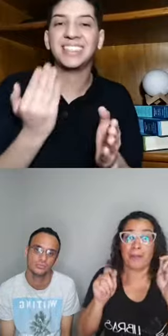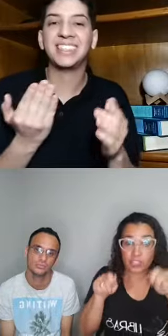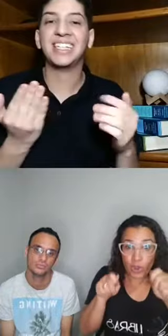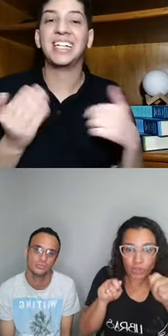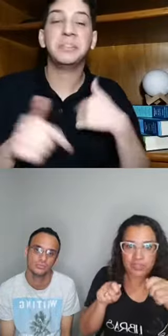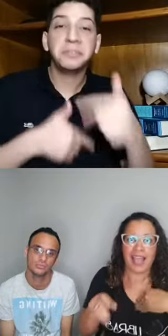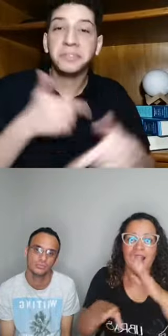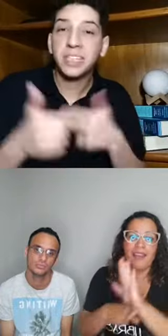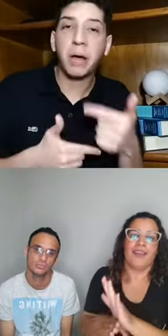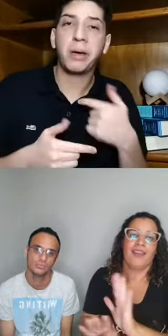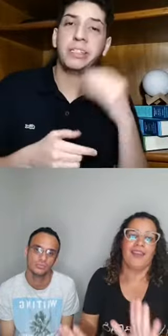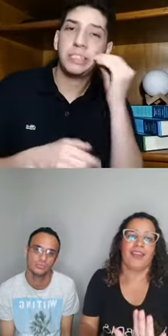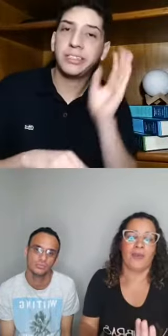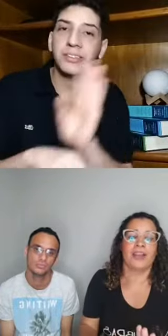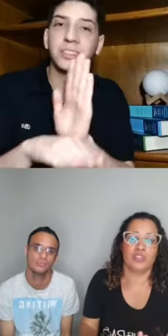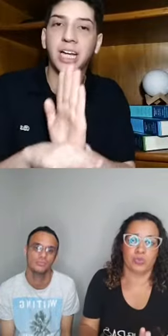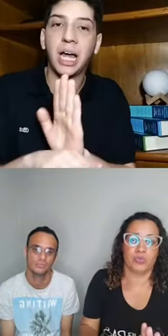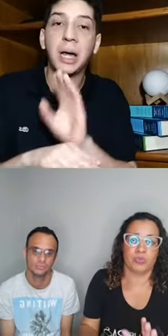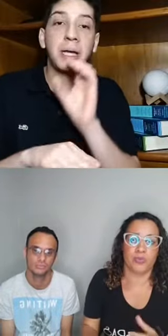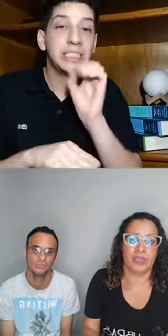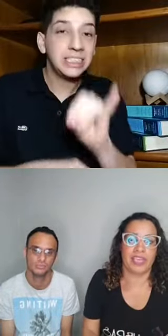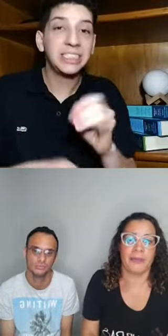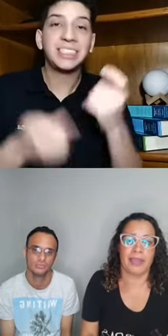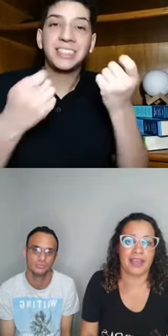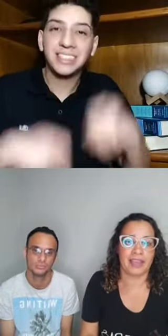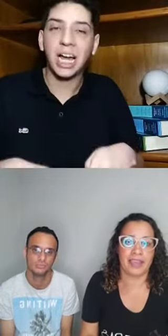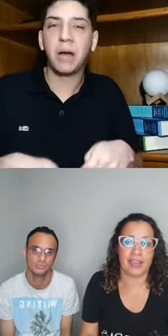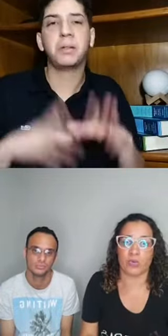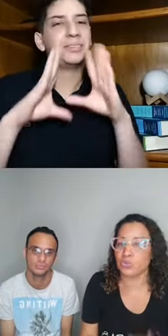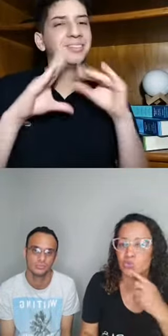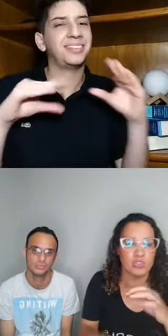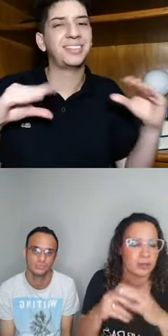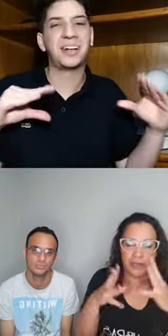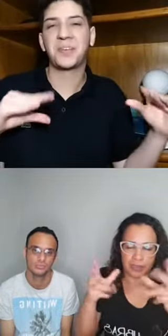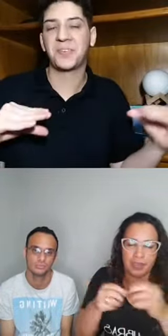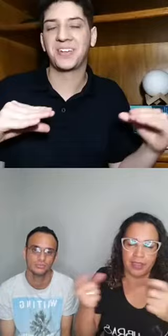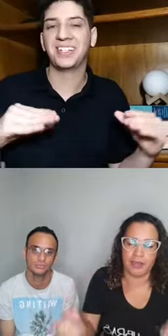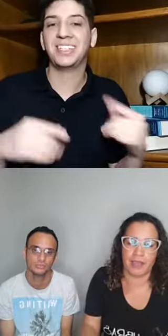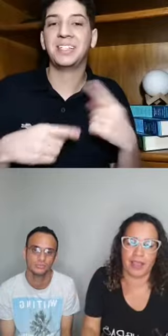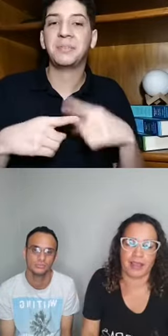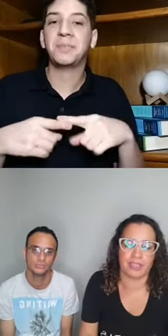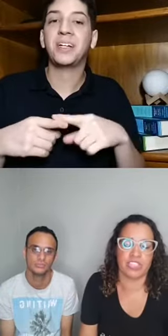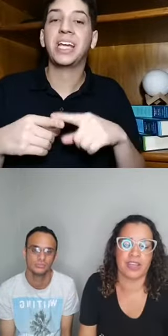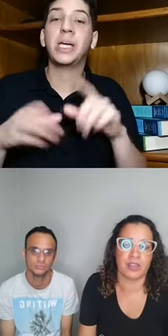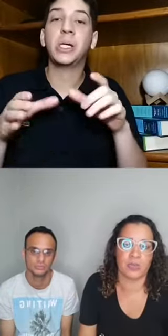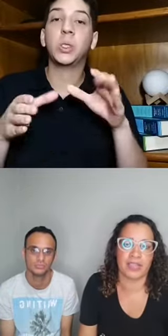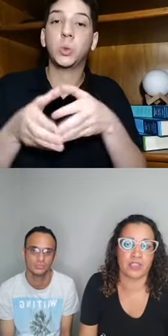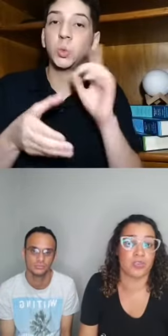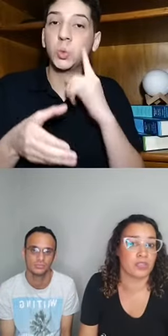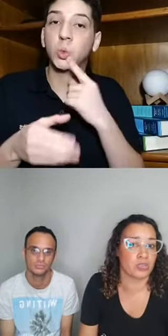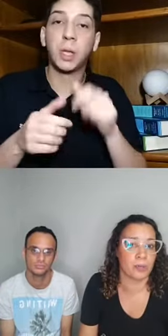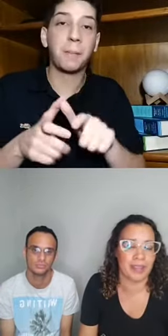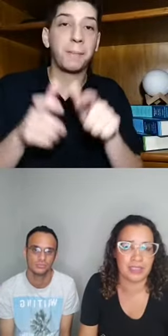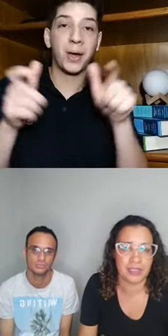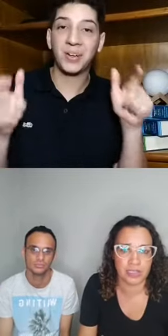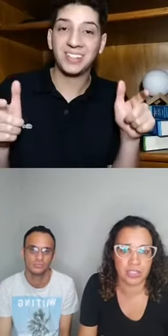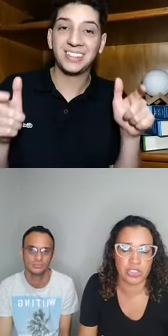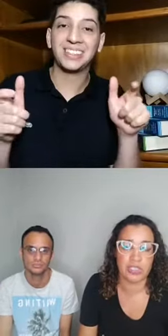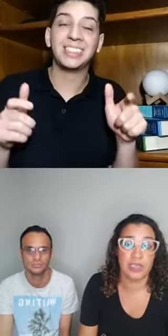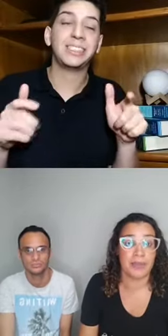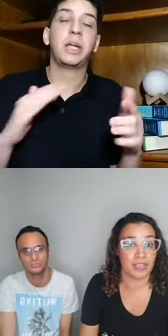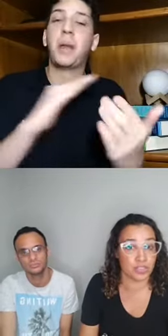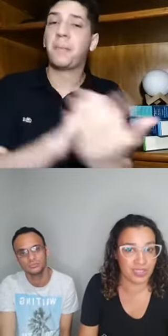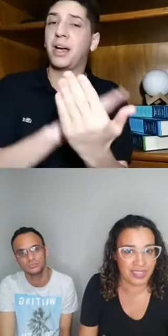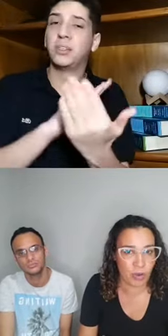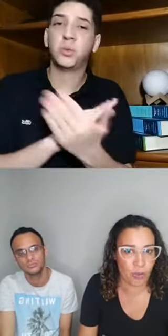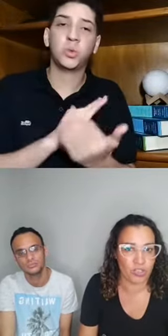mundo. Mas quando dá, eu ajudo. Porque os surdos, a maioria, né? Em geral, da comunidade surda me ajudou bastante,